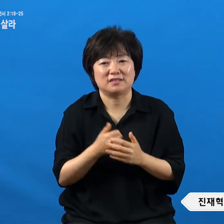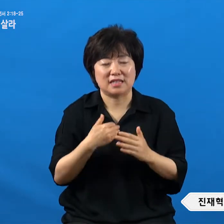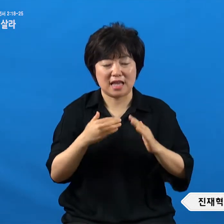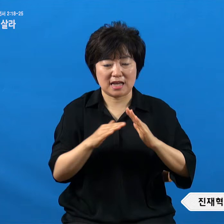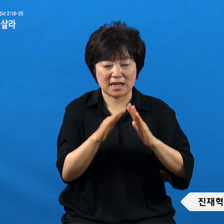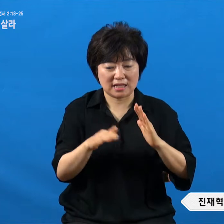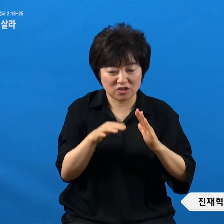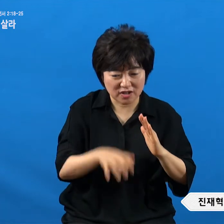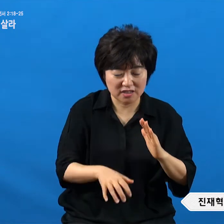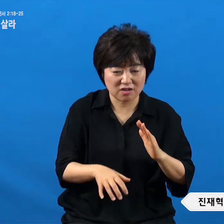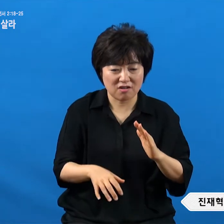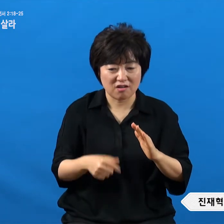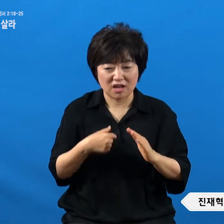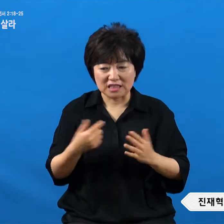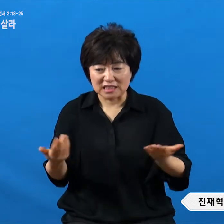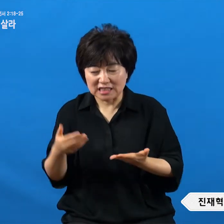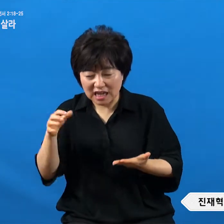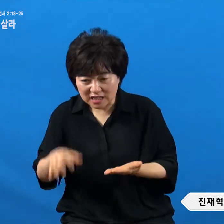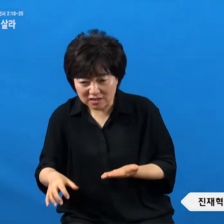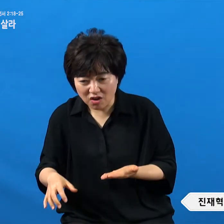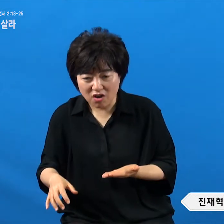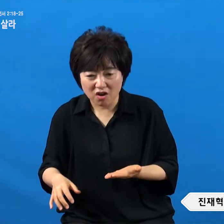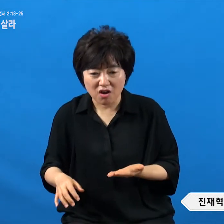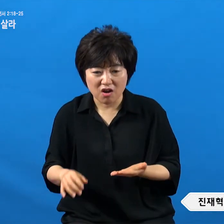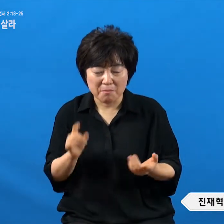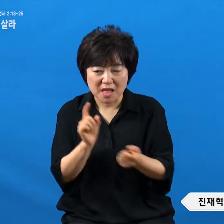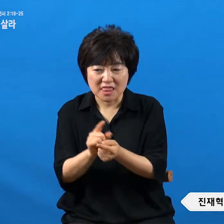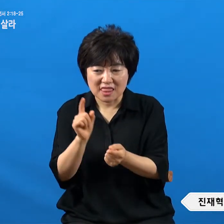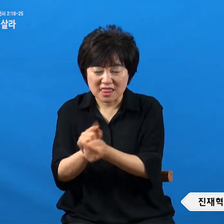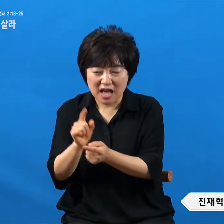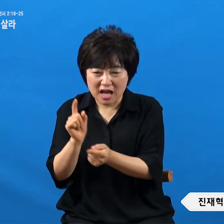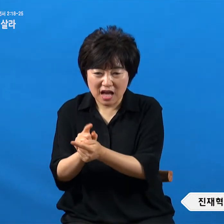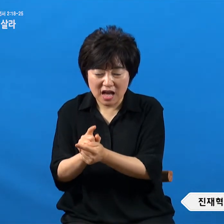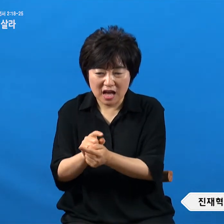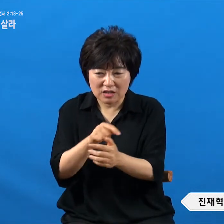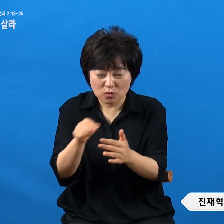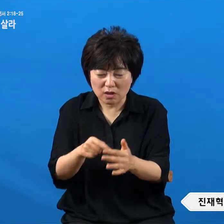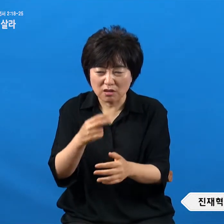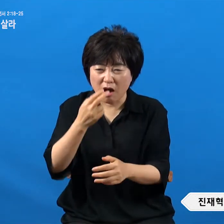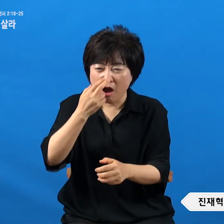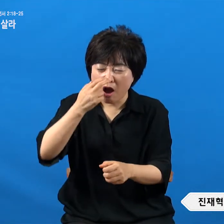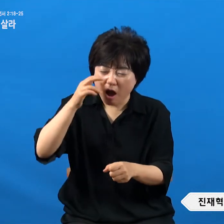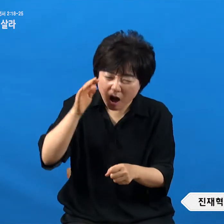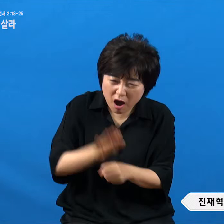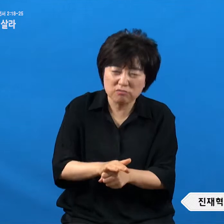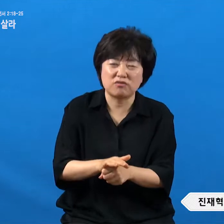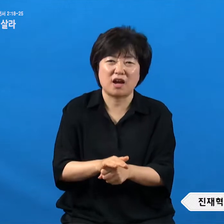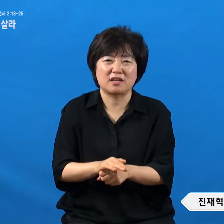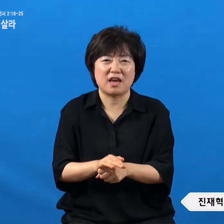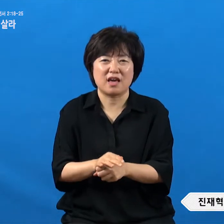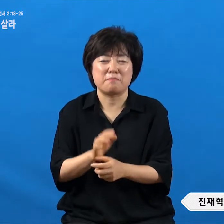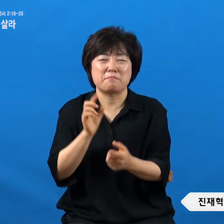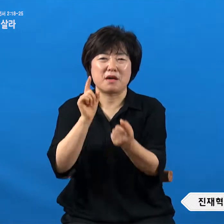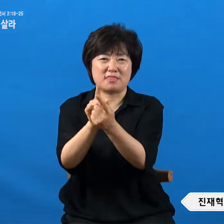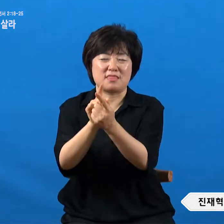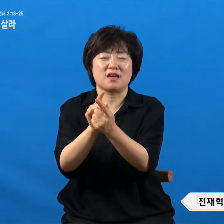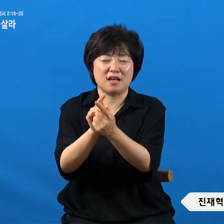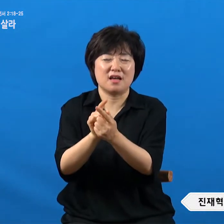가정에서, 때로는 우리의 직장에서, 우리의 만남과 관계 가운데 그렇게 부당하게 고난을